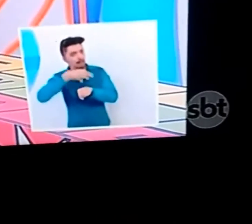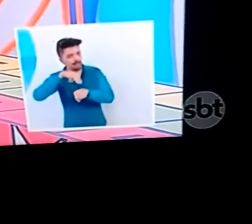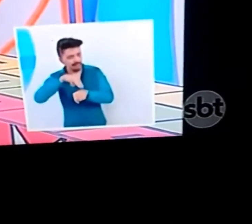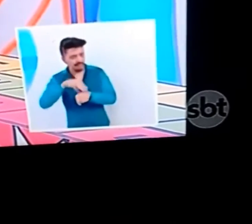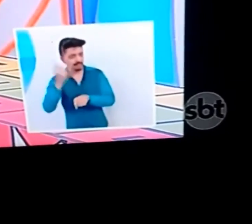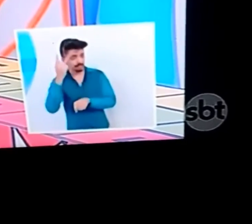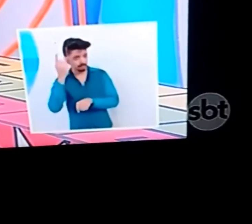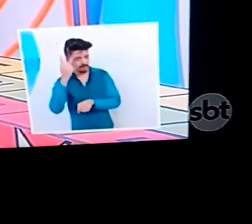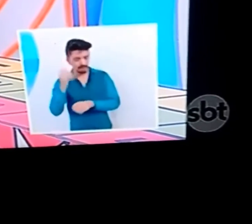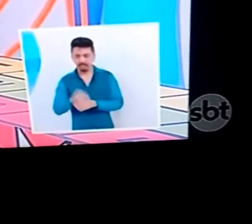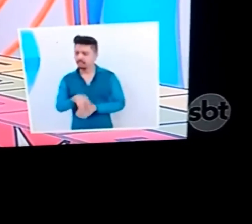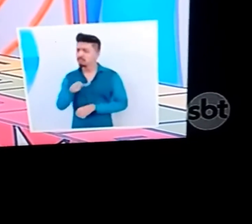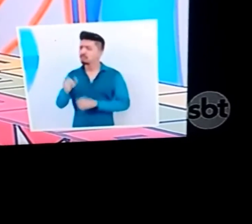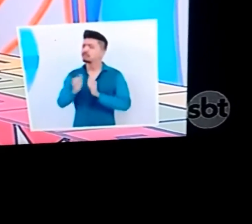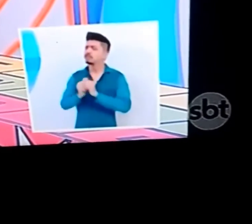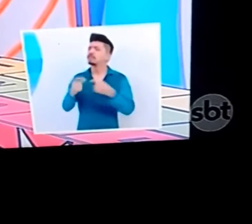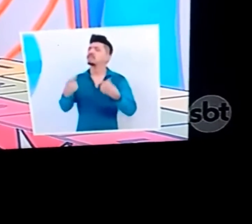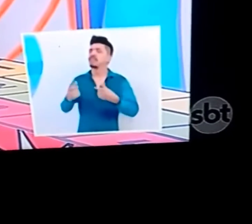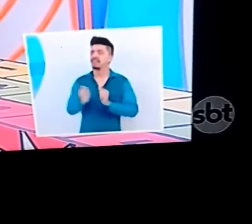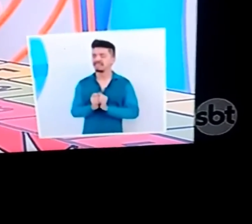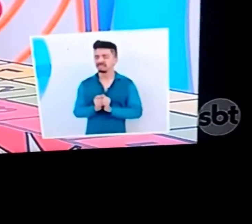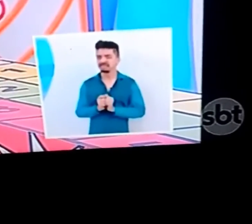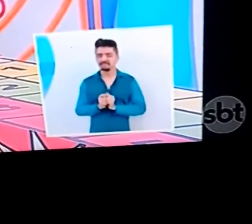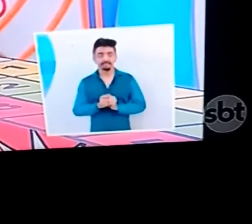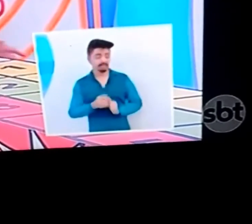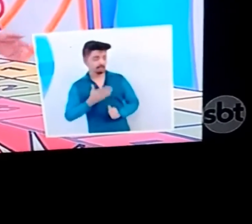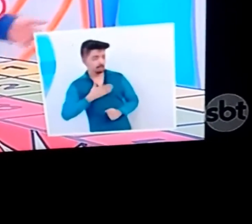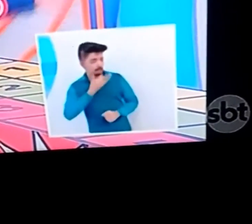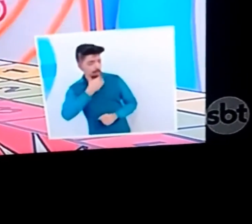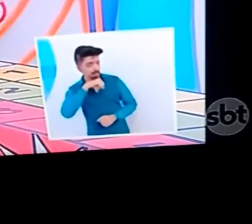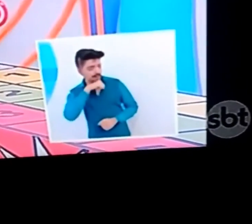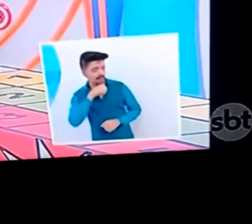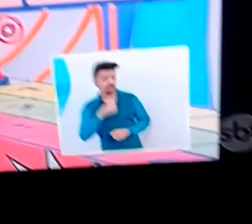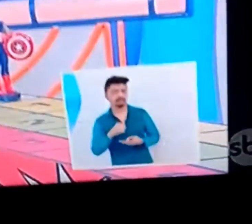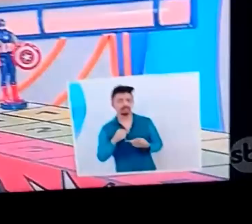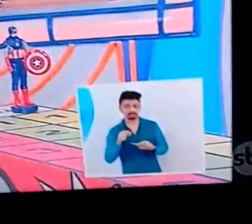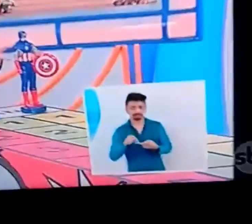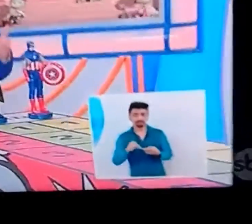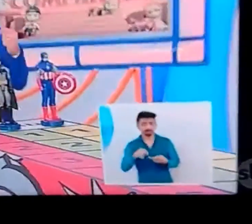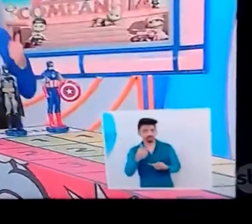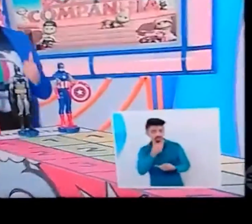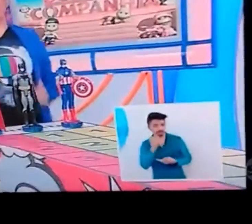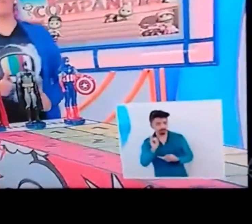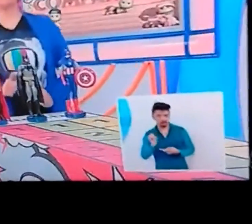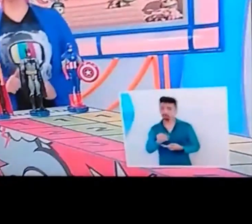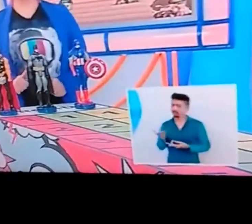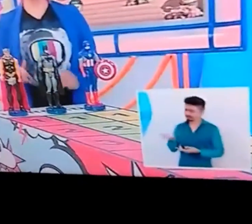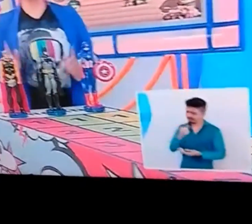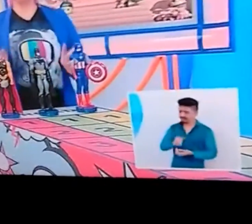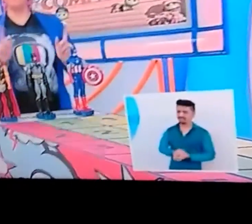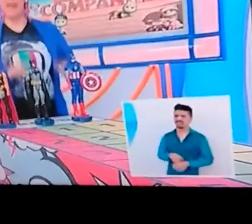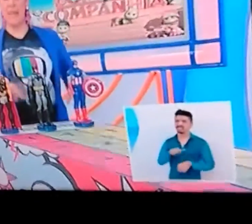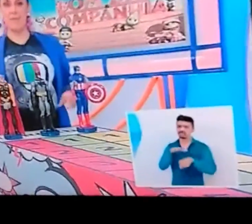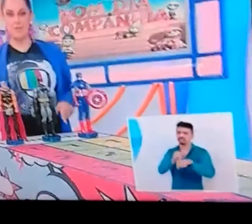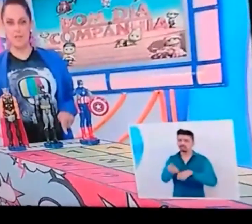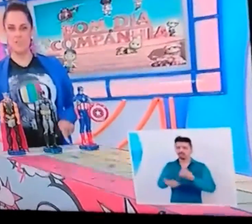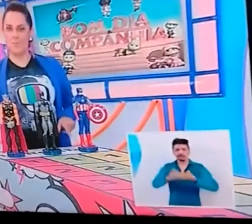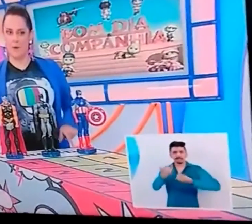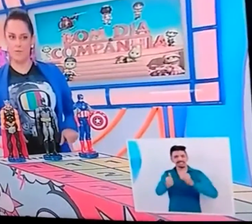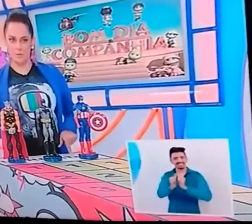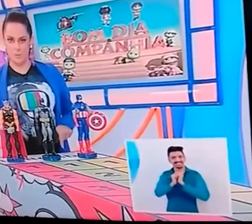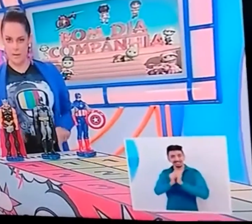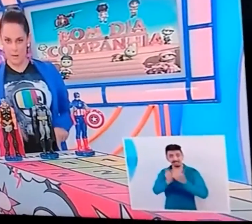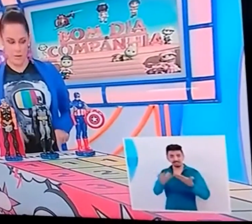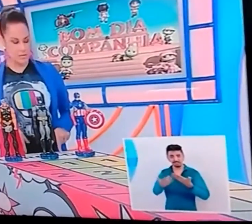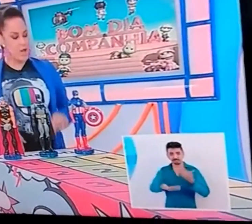E você está com quem aí, Luan? Com o meu pai e com o meu irmão. Ai, que gostoso. Só os meninos, então. Então, chama seu pai e seu irmão para brincarem com a gente